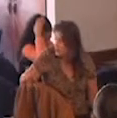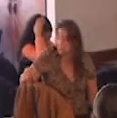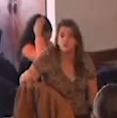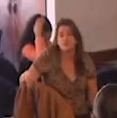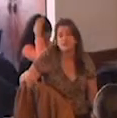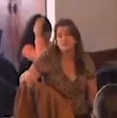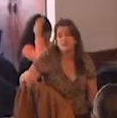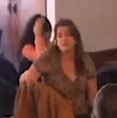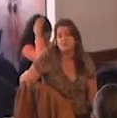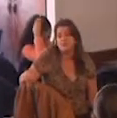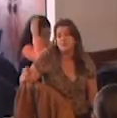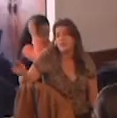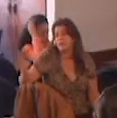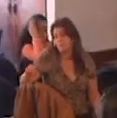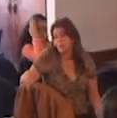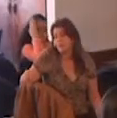niños.